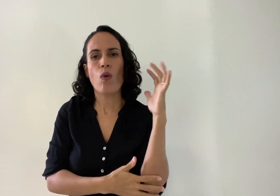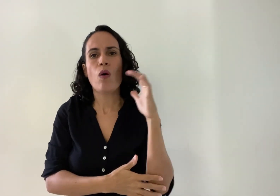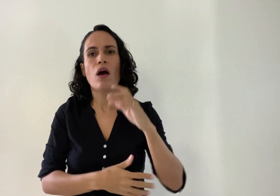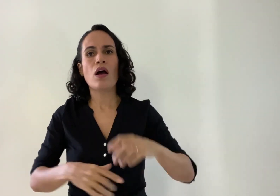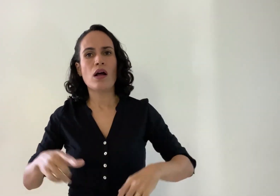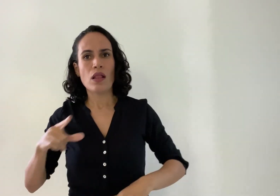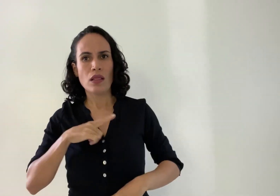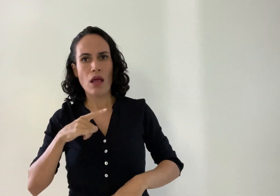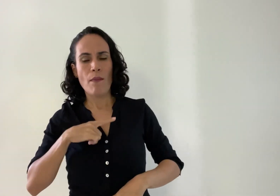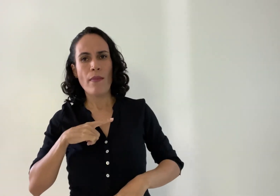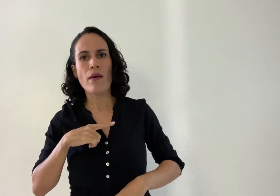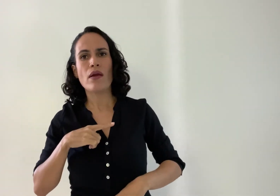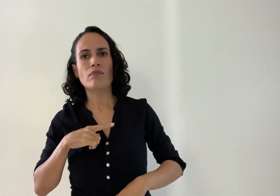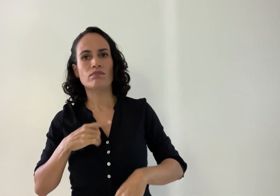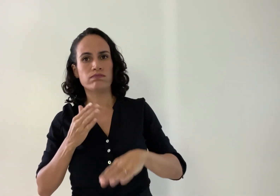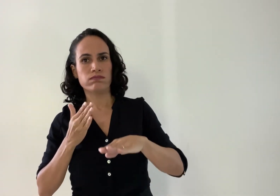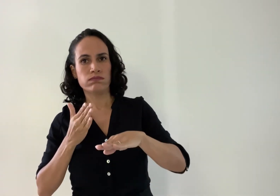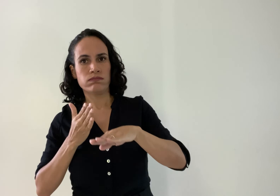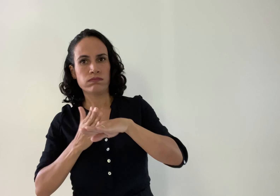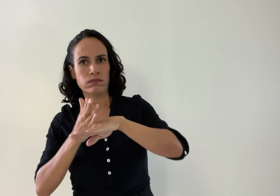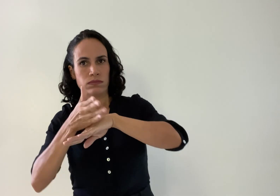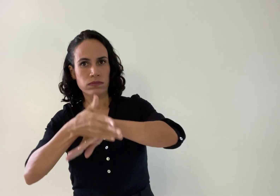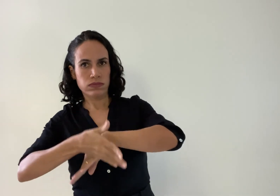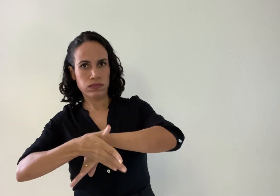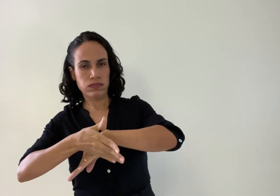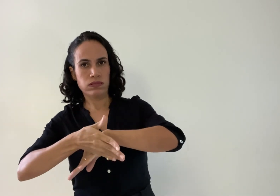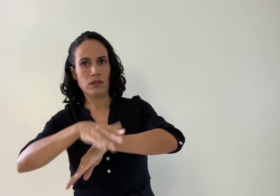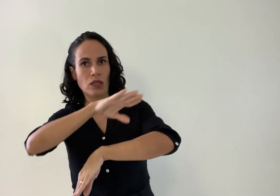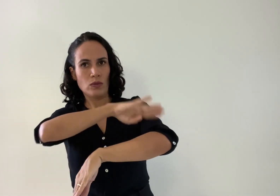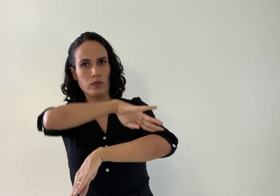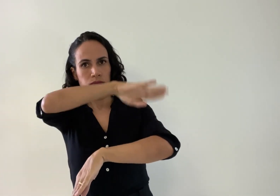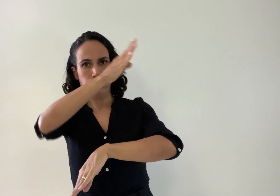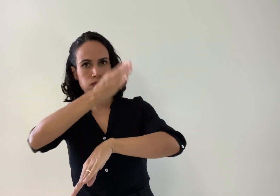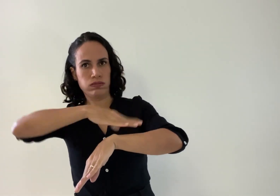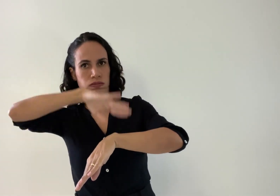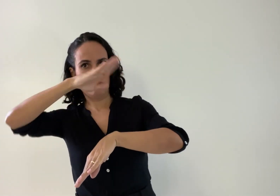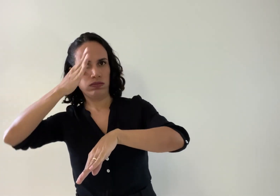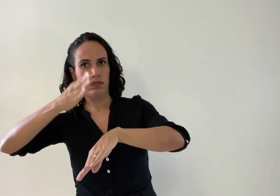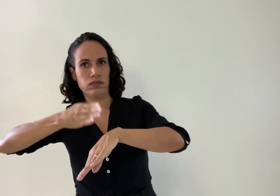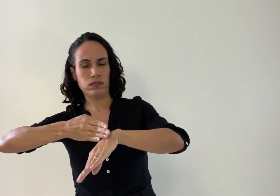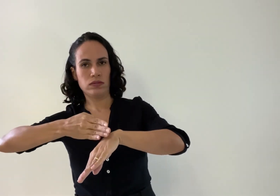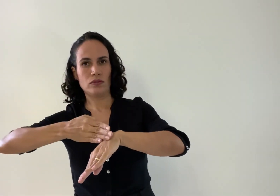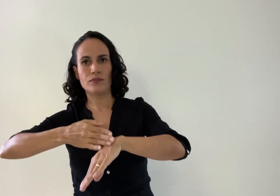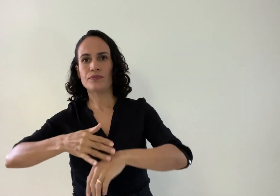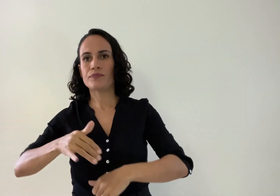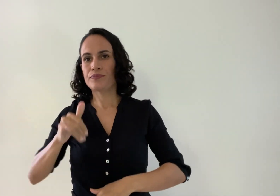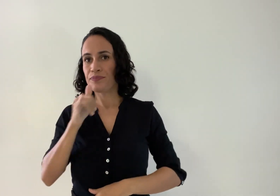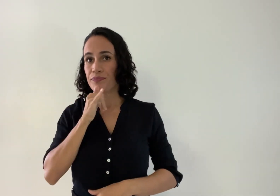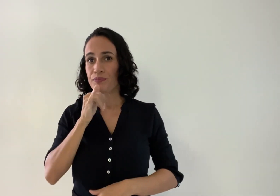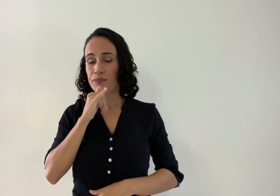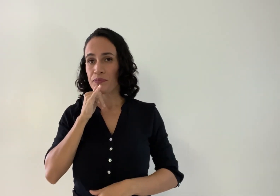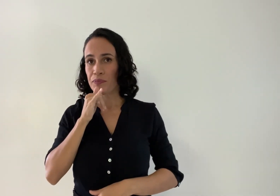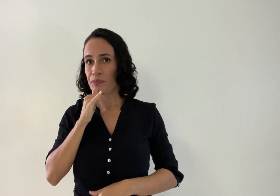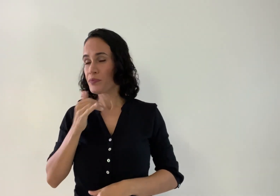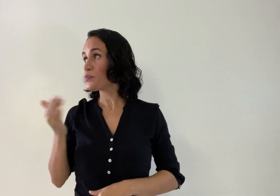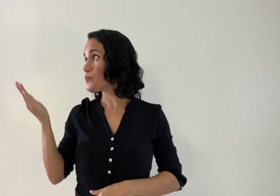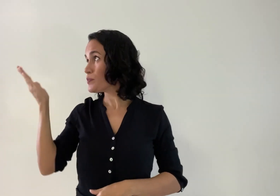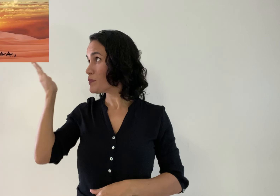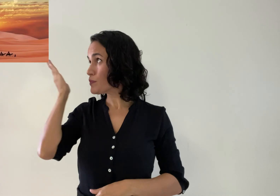curiosamente, do Trópico de Câncer e do Trópico de Capricórnio por grandes desertos, né? O deserto do Saara, por exemplo, é atravessado pelo Trópico